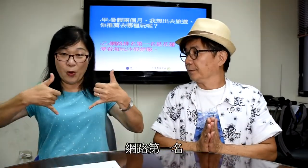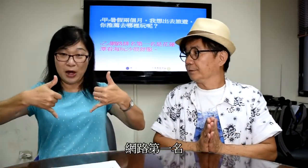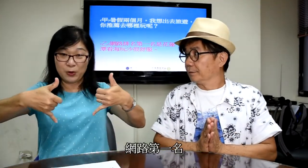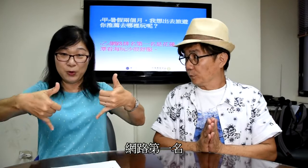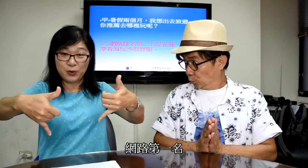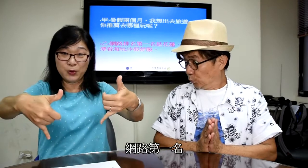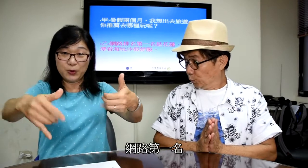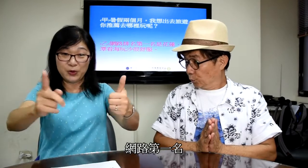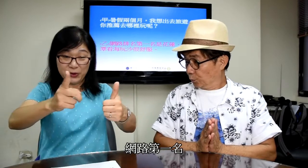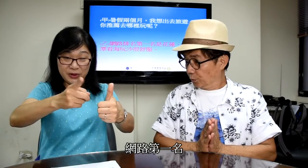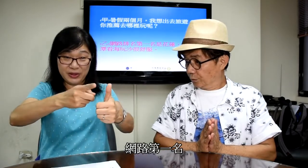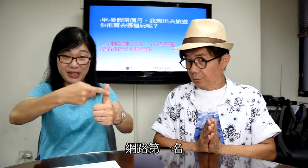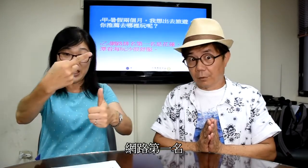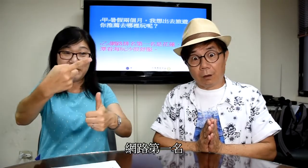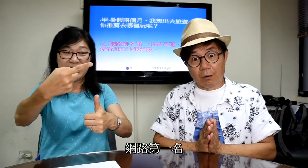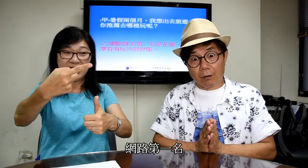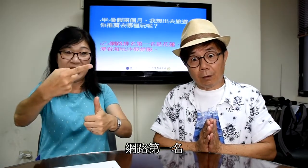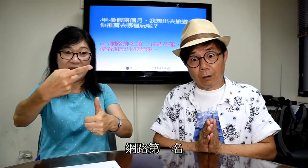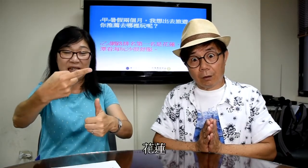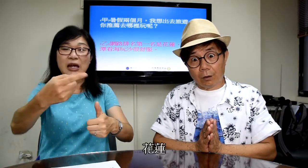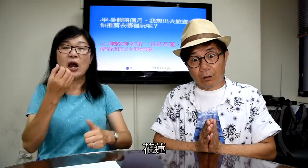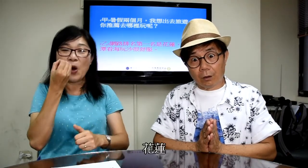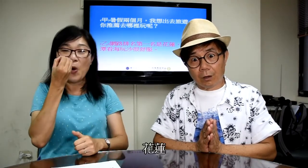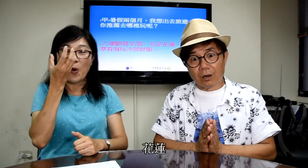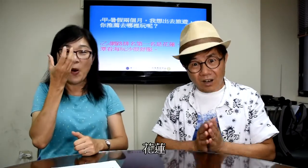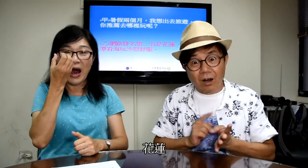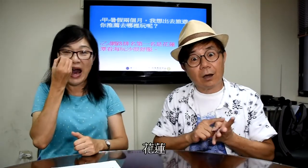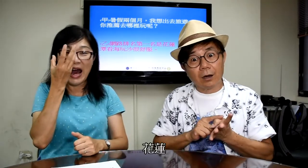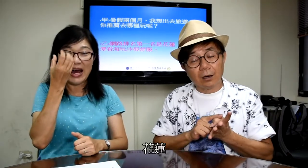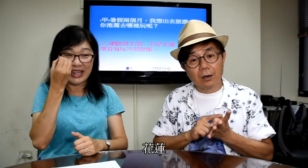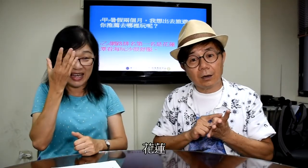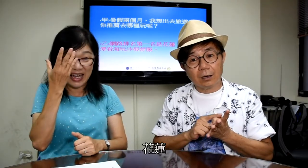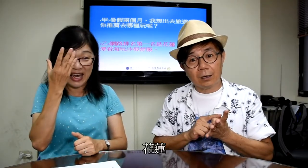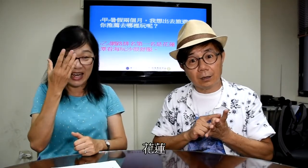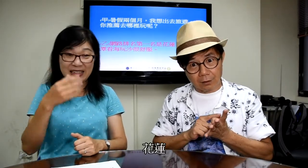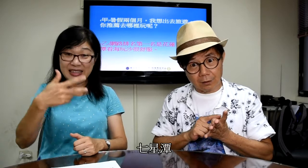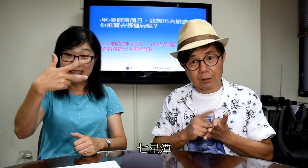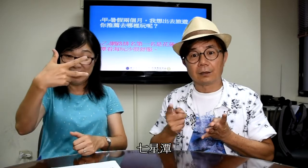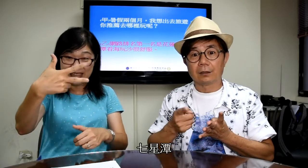网路第一名，花莲